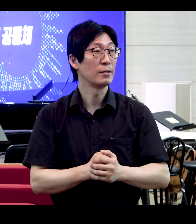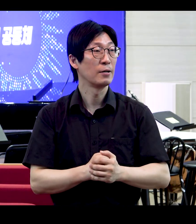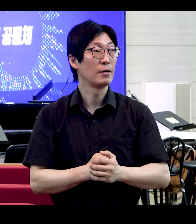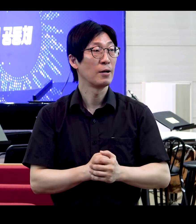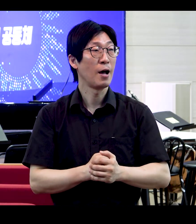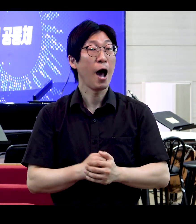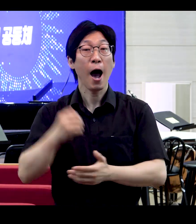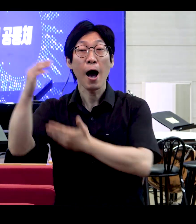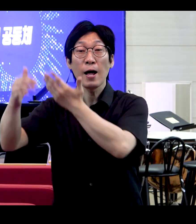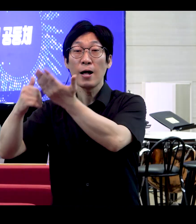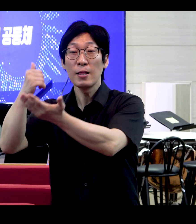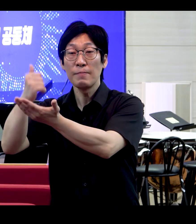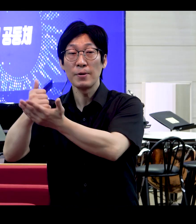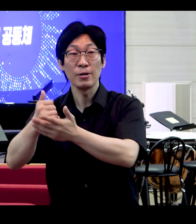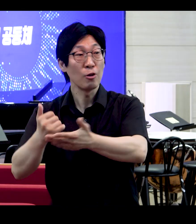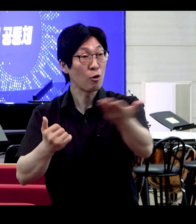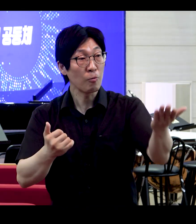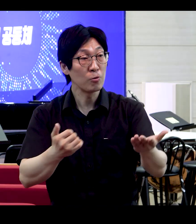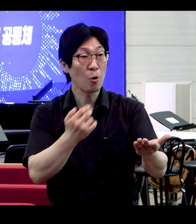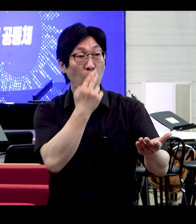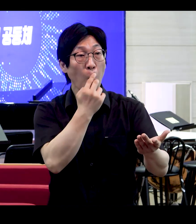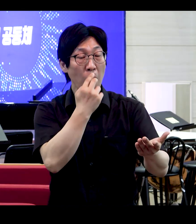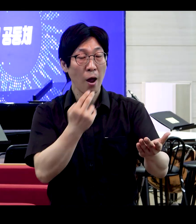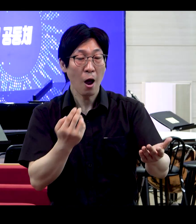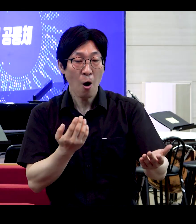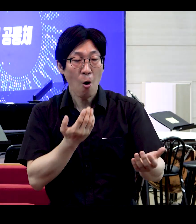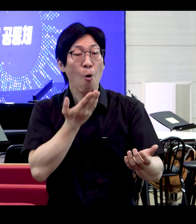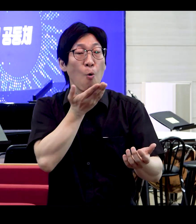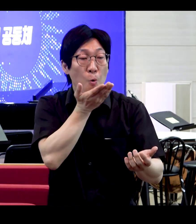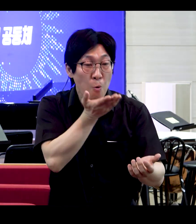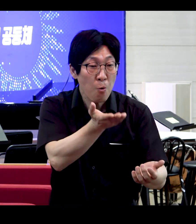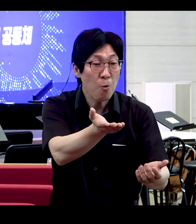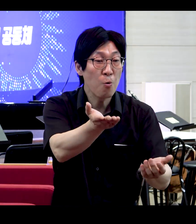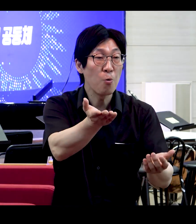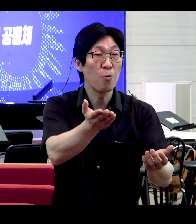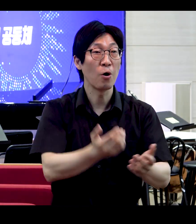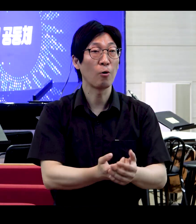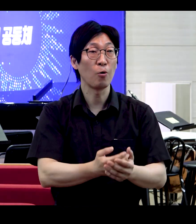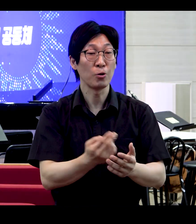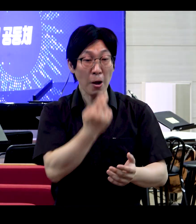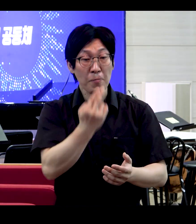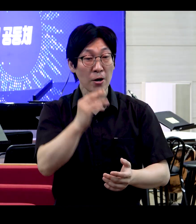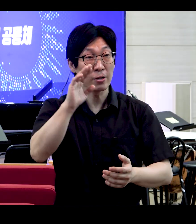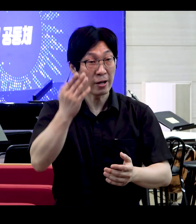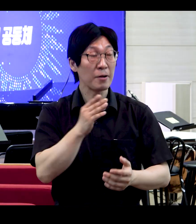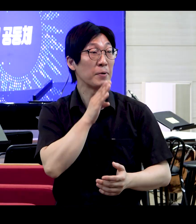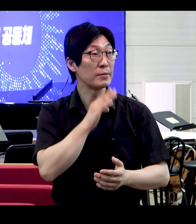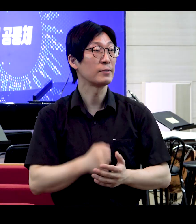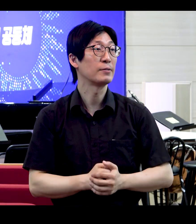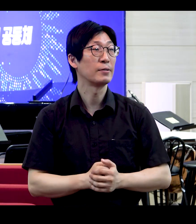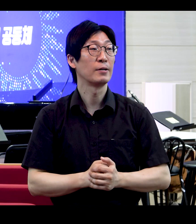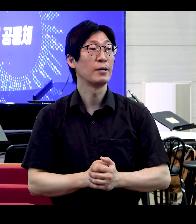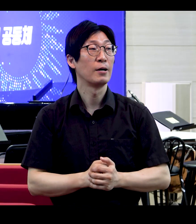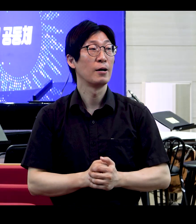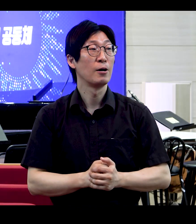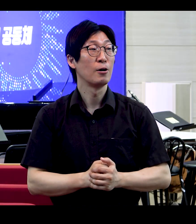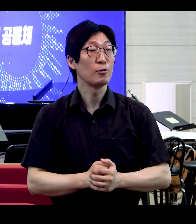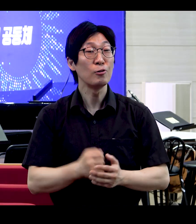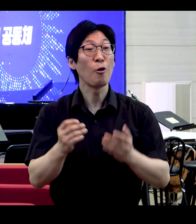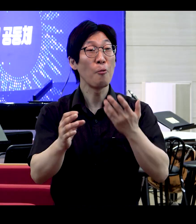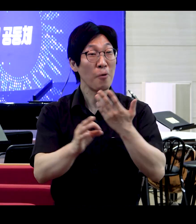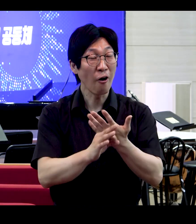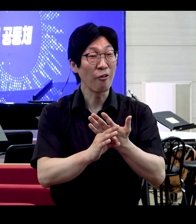만들어졌습니까? 우리 코에 하나님께서 호흡을 불어넣으시면서 생기를 불어넣으시면서, 그래서 우리가 생명이 되어서 만들어진 거 아닙니까?